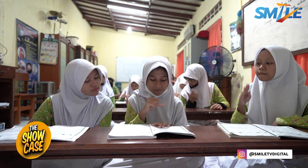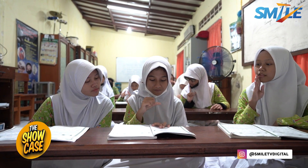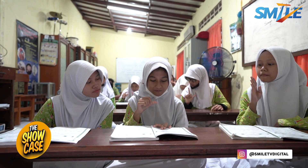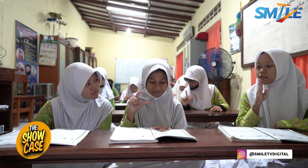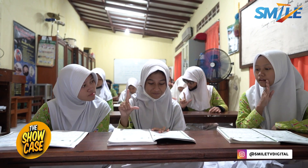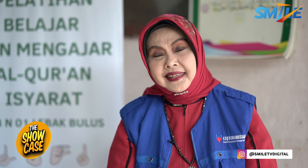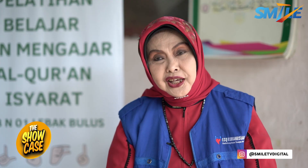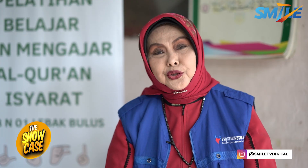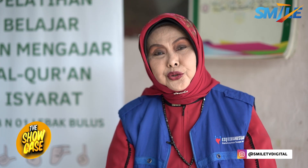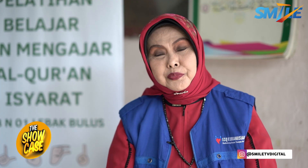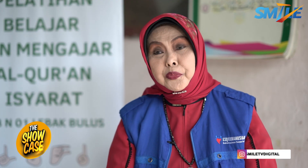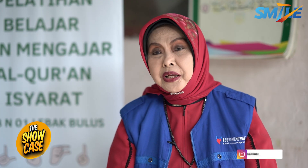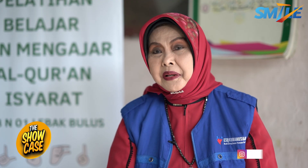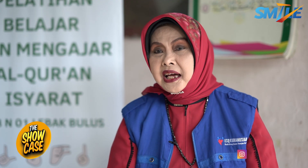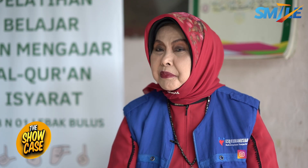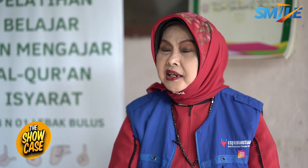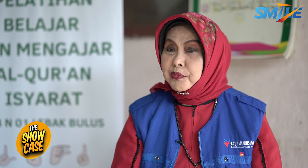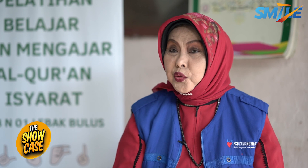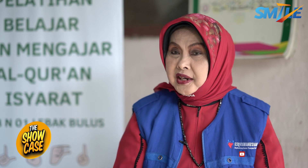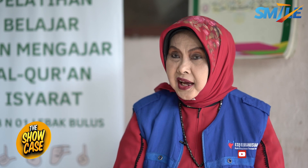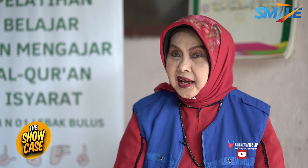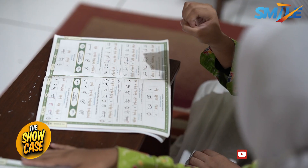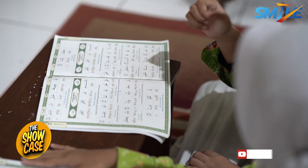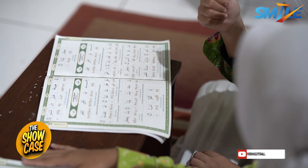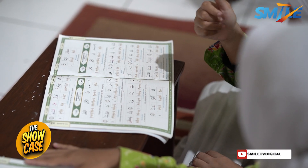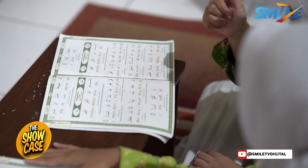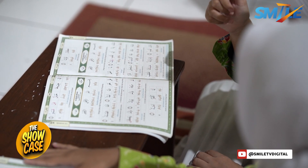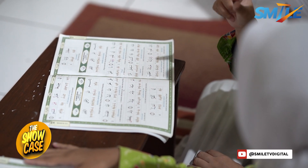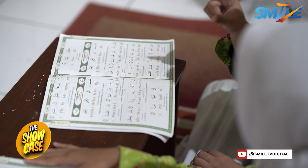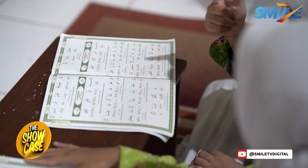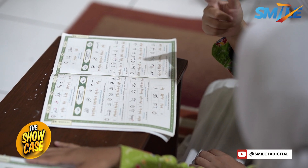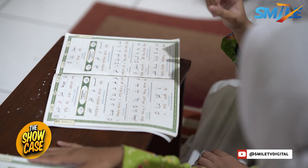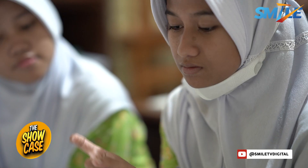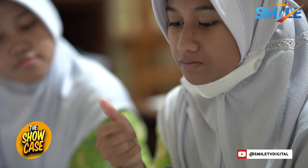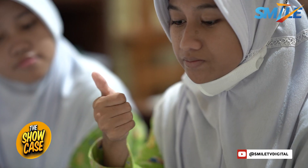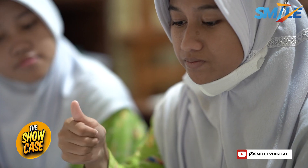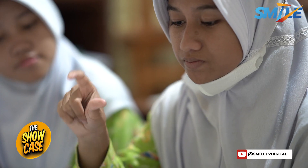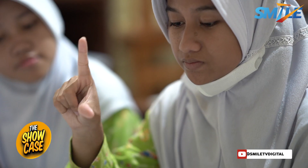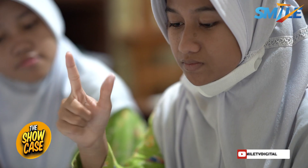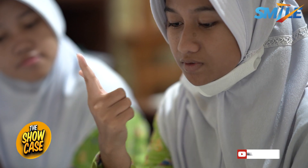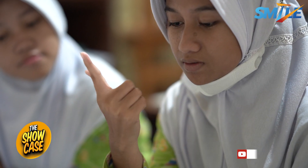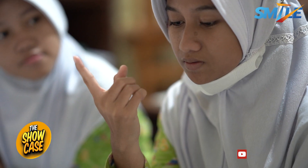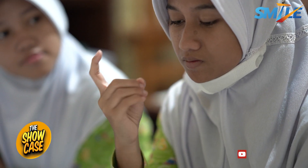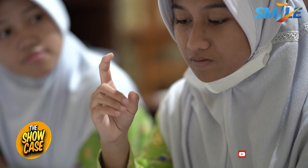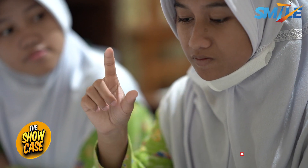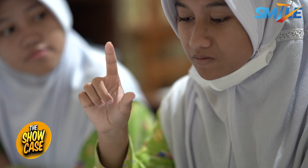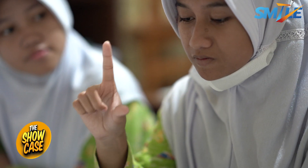utamanya, yaitu membuat mereka menjadi mudah dan bisa mengaji sendiri. Seperti kita tahu, sebelum ini belum